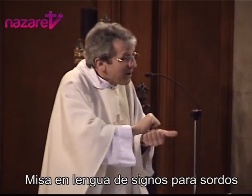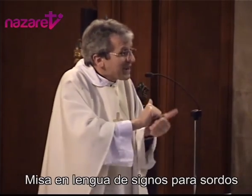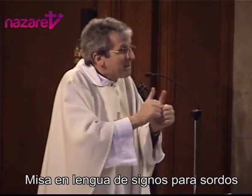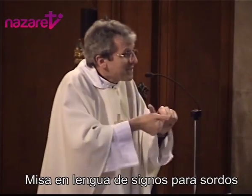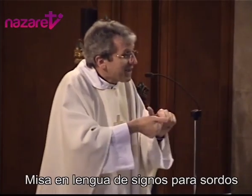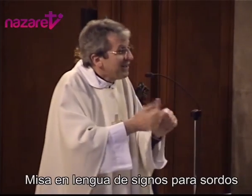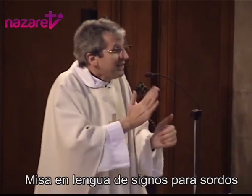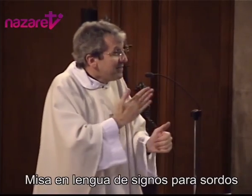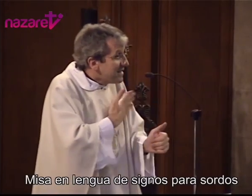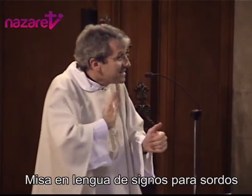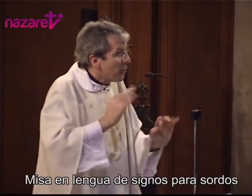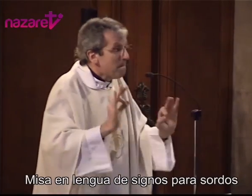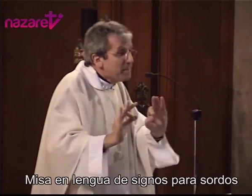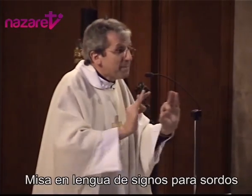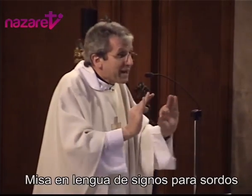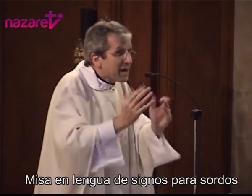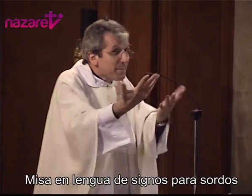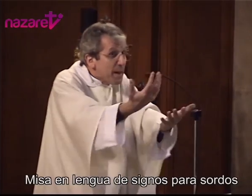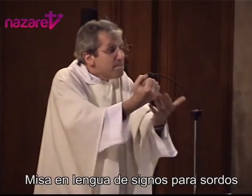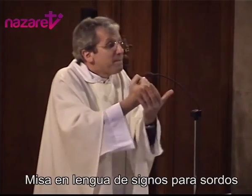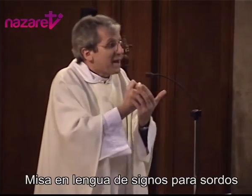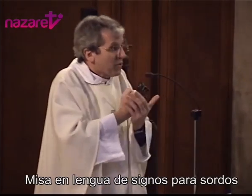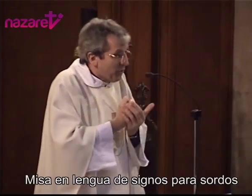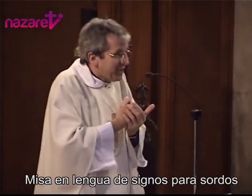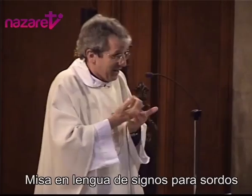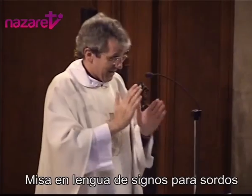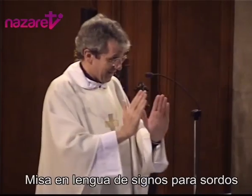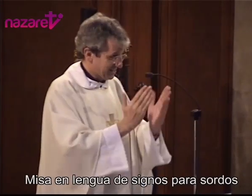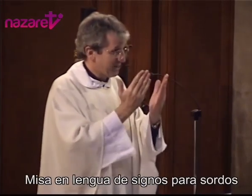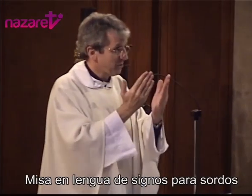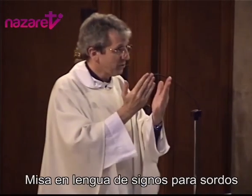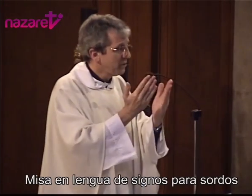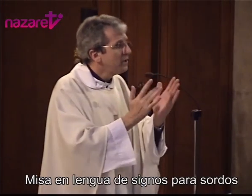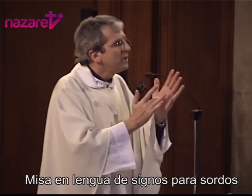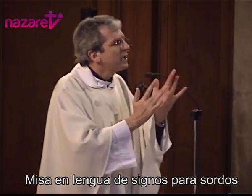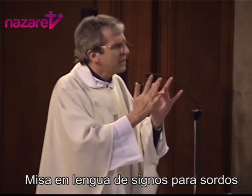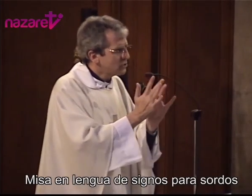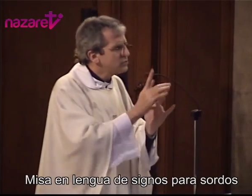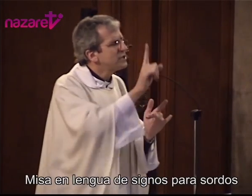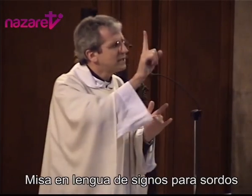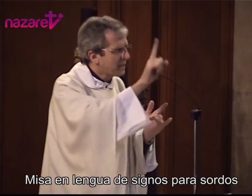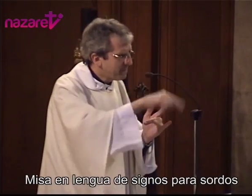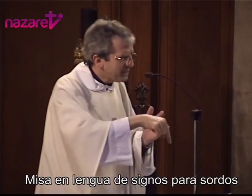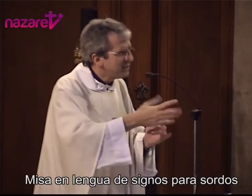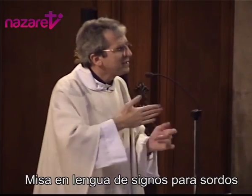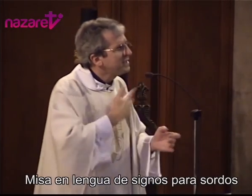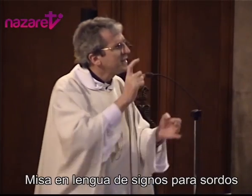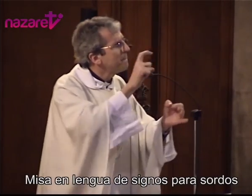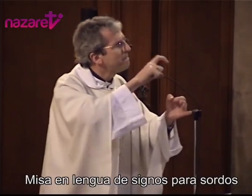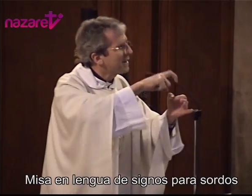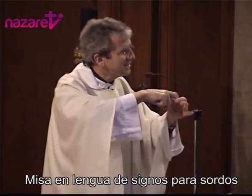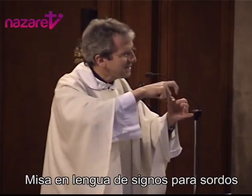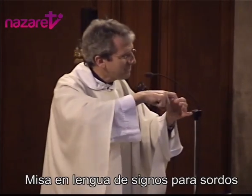deseo cambiar, deseo prepararme para acoger al Salvador, Jesús también